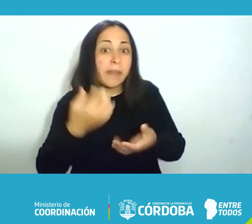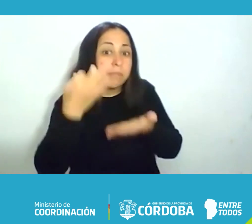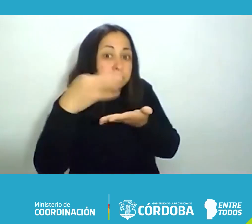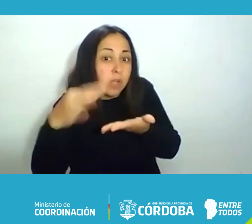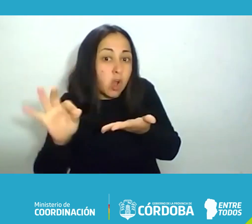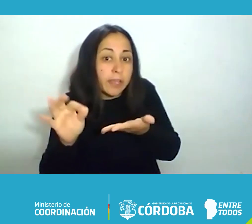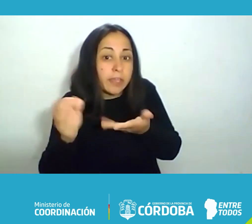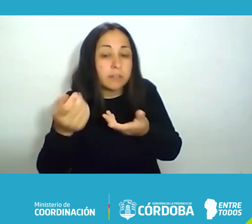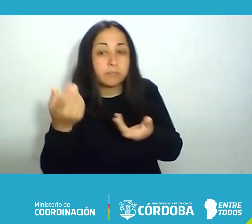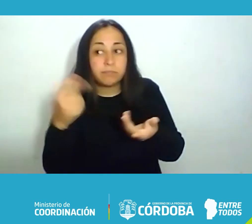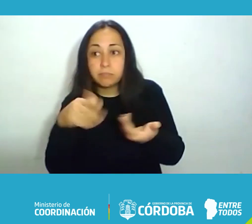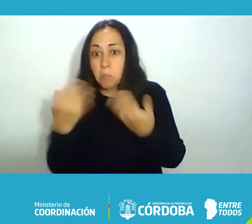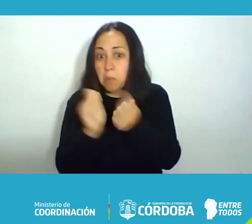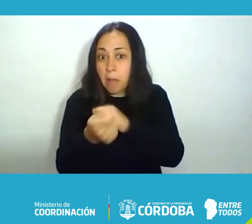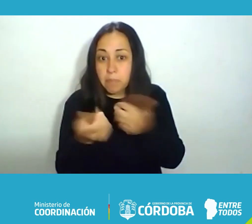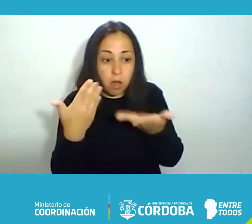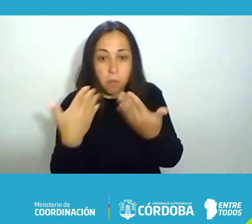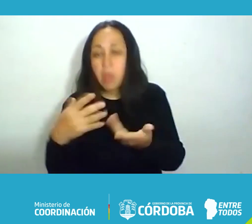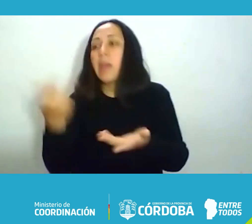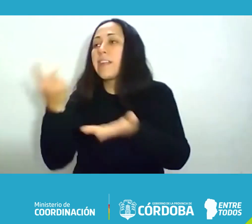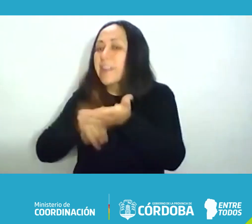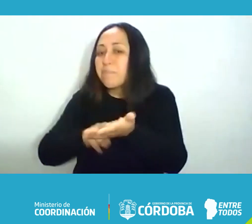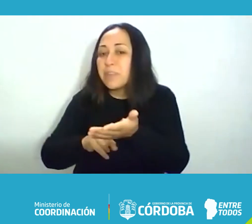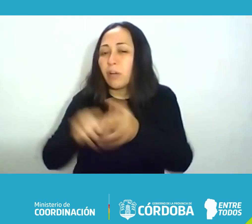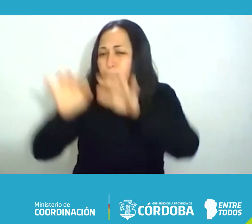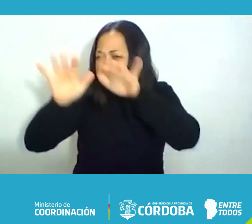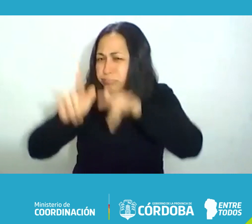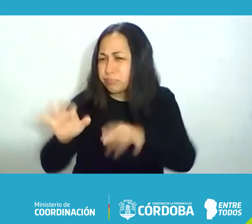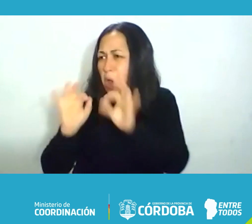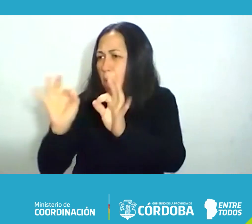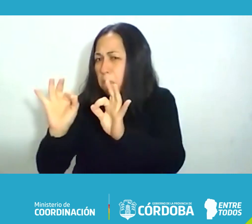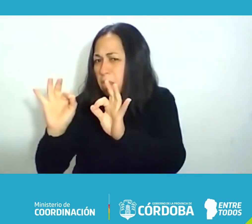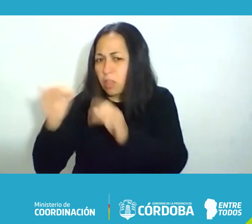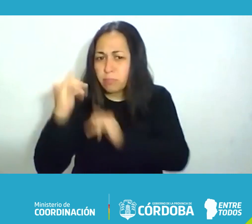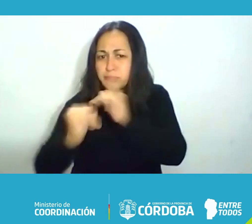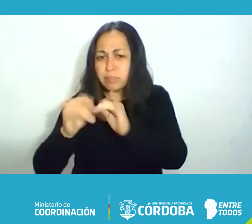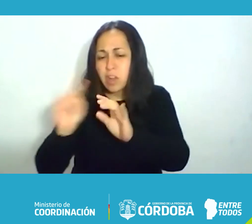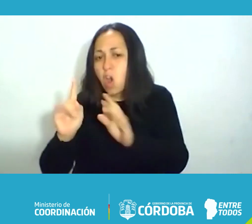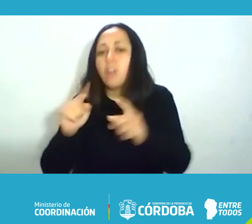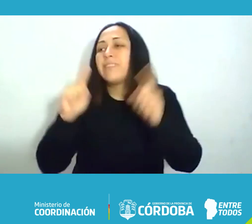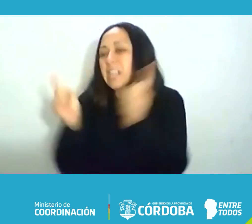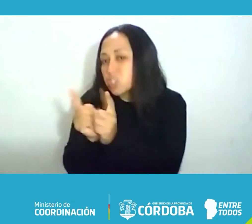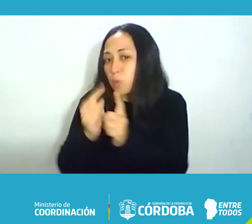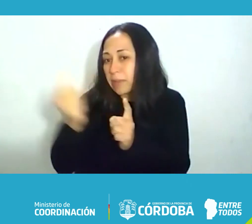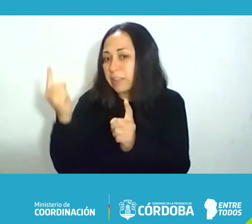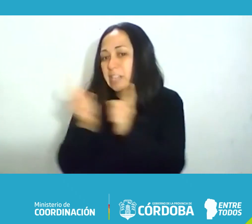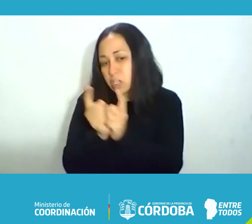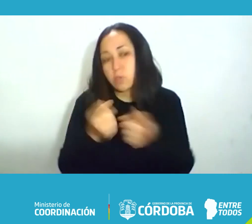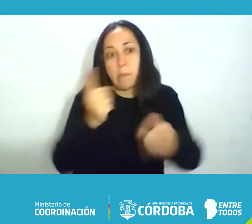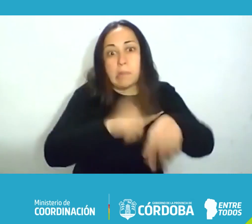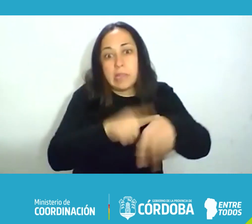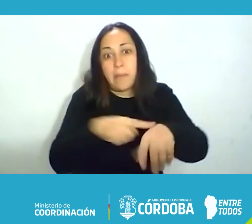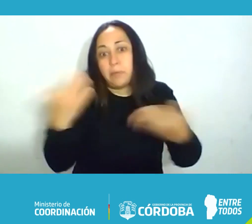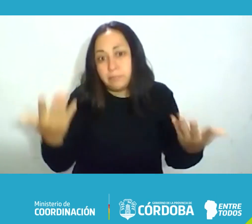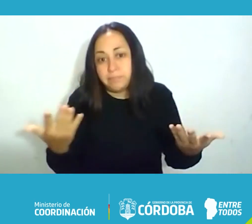o modificar. Repito, no es una transcripción taquigráfica, es un resumen, dado bueno, que somos muchos y dado el tiempo